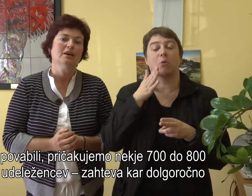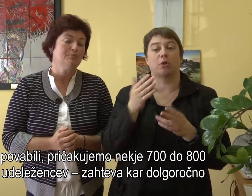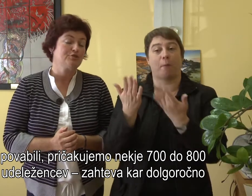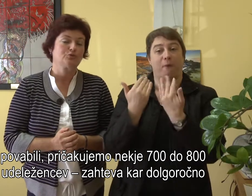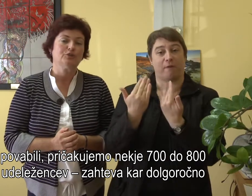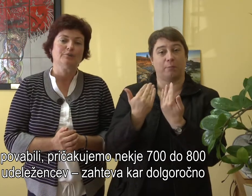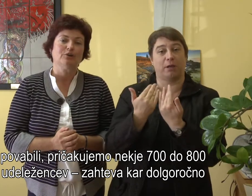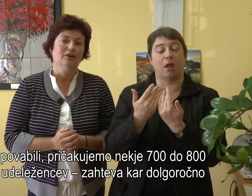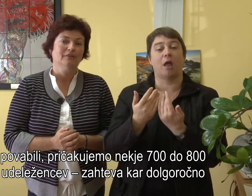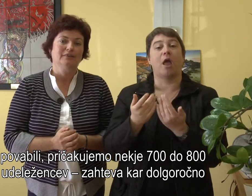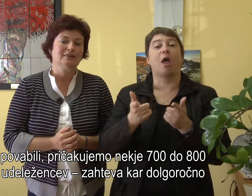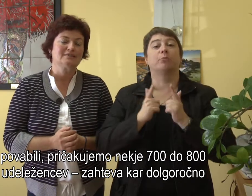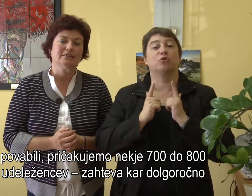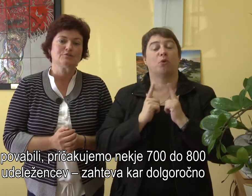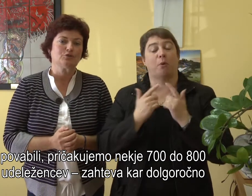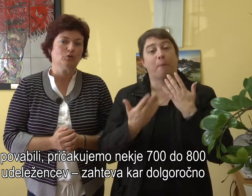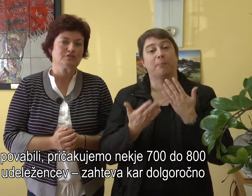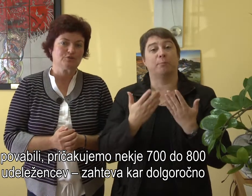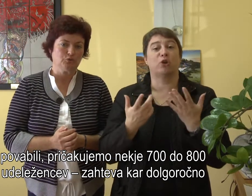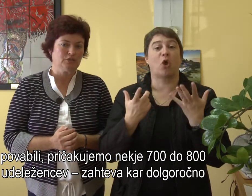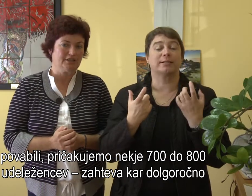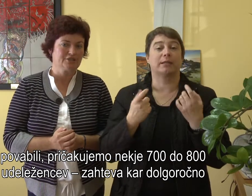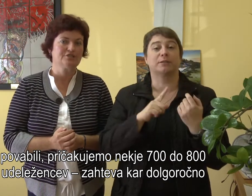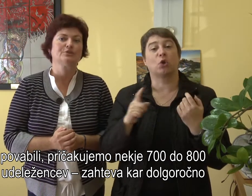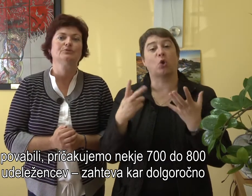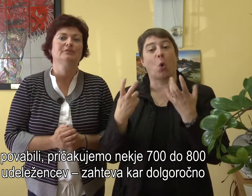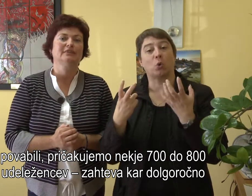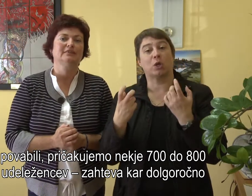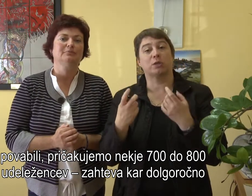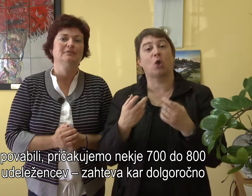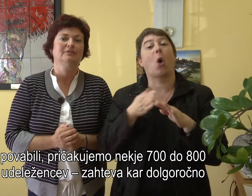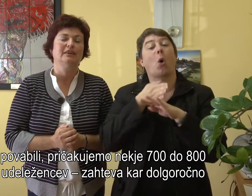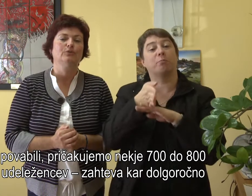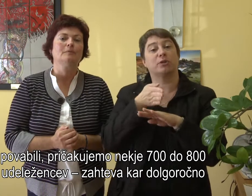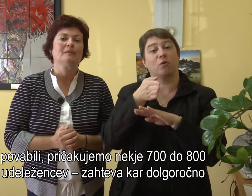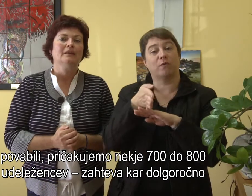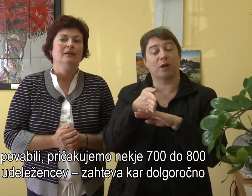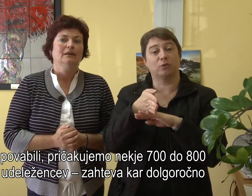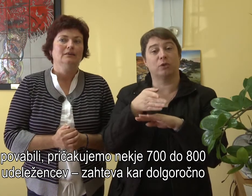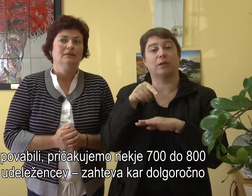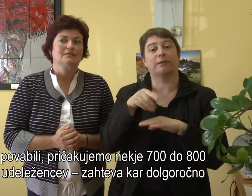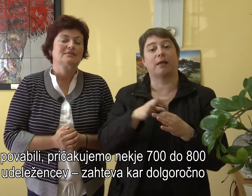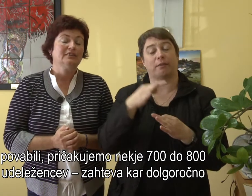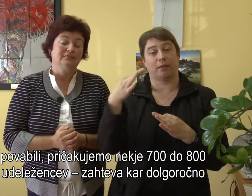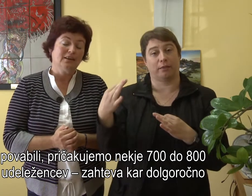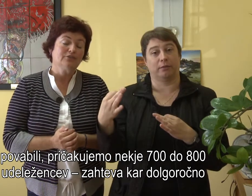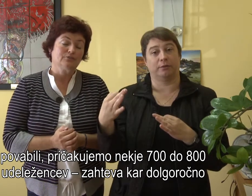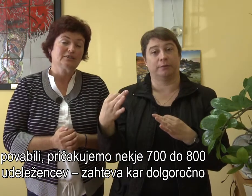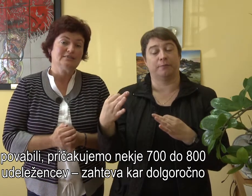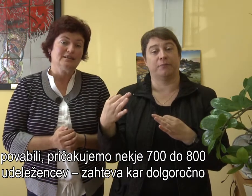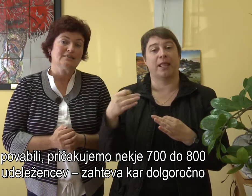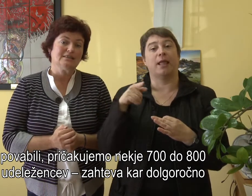povabili. Pričakujemo nekje 700-800 udeležencev na tem dnevu. Seveda